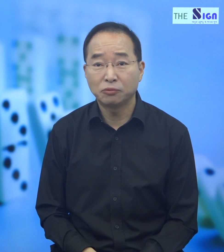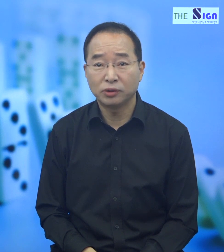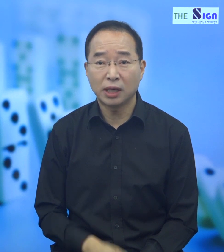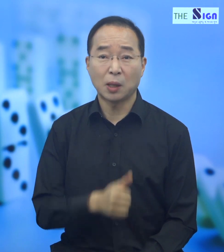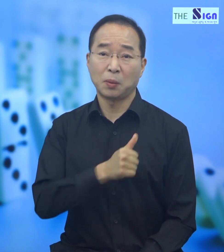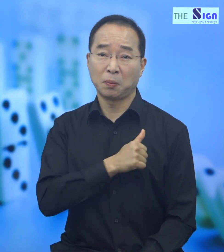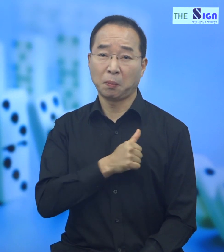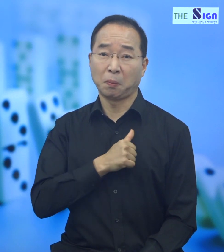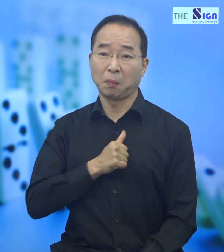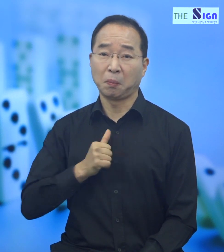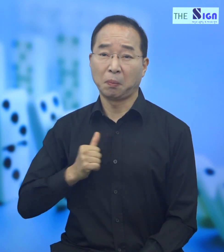바람둥이야.